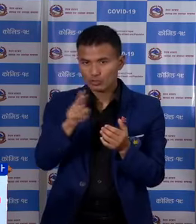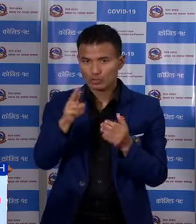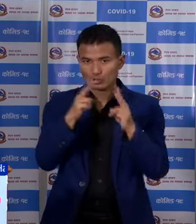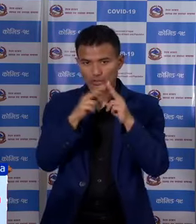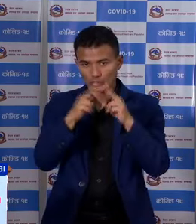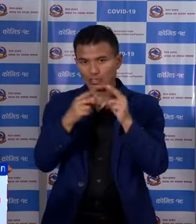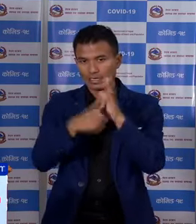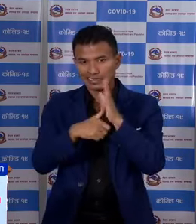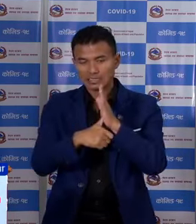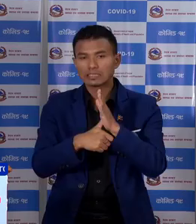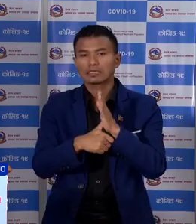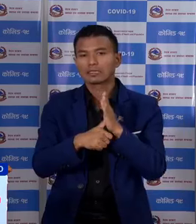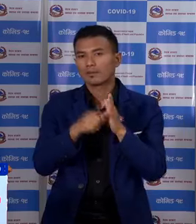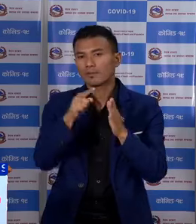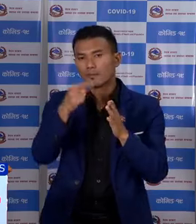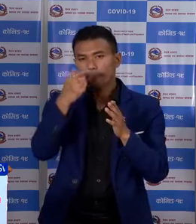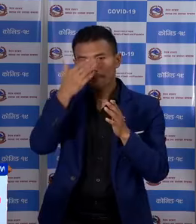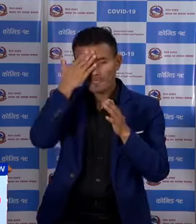क